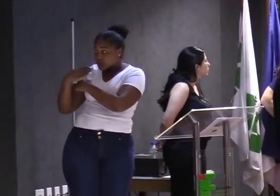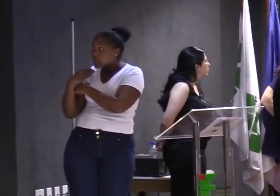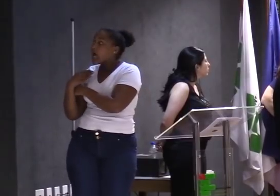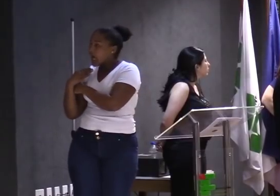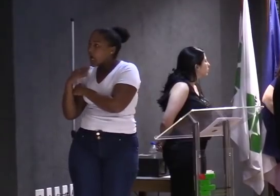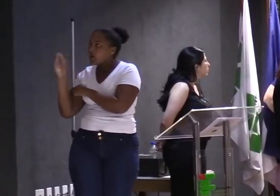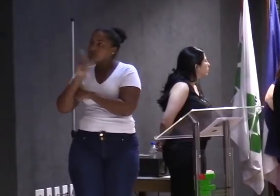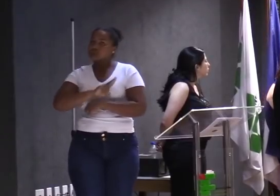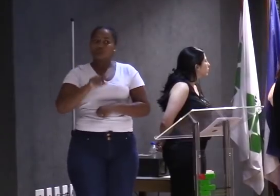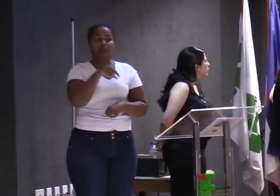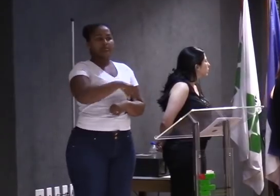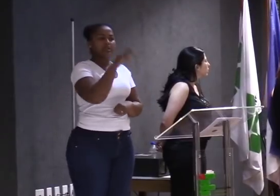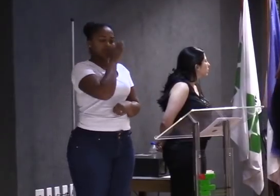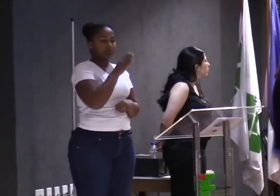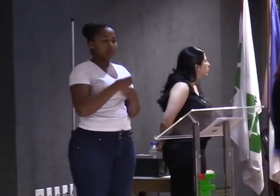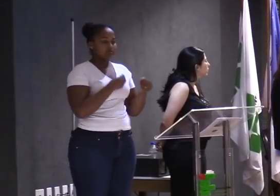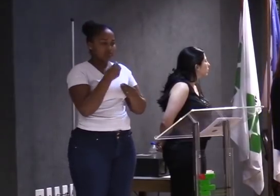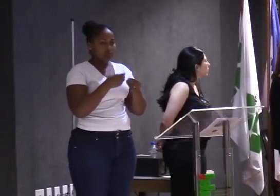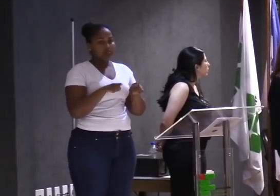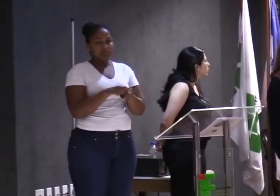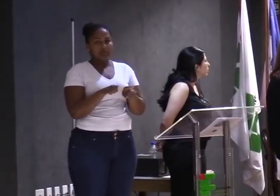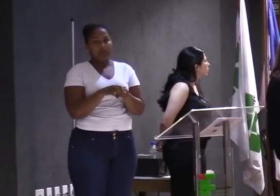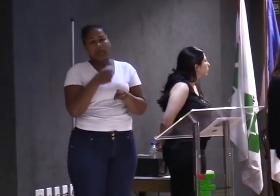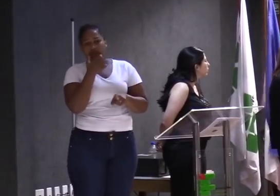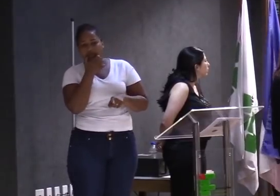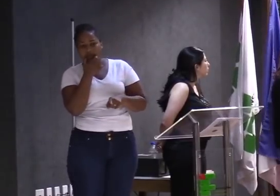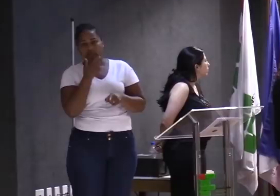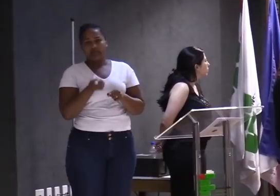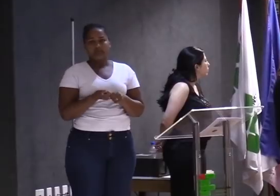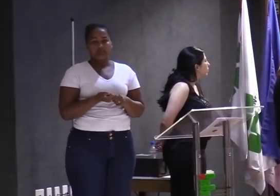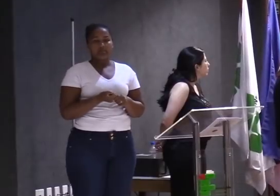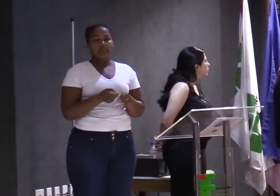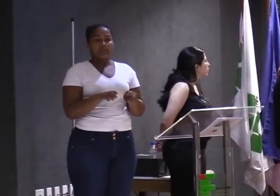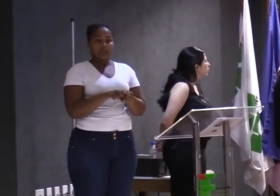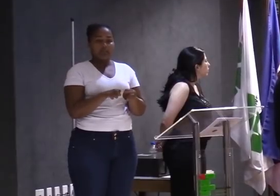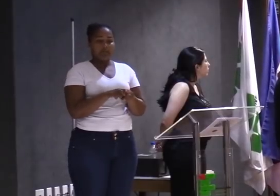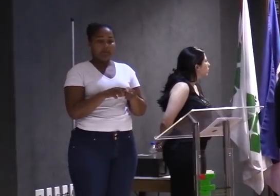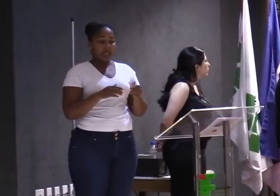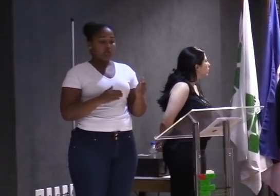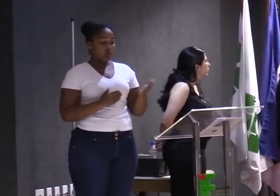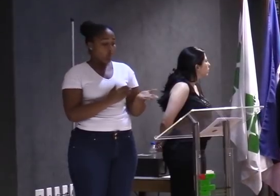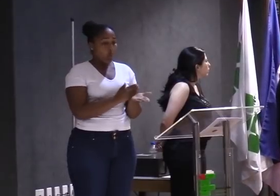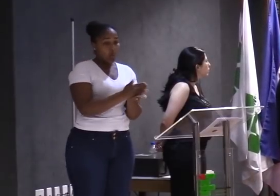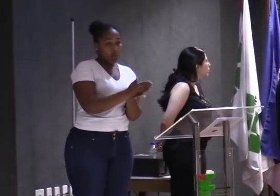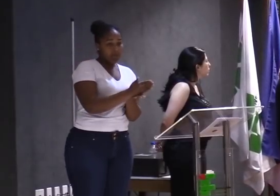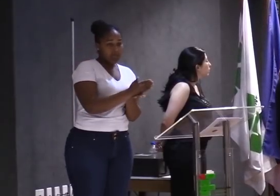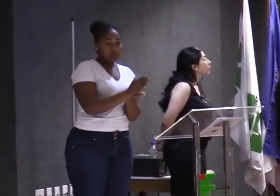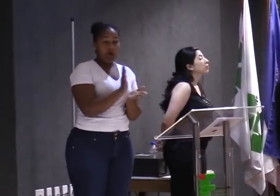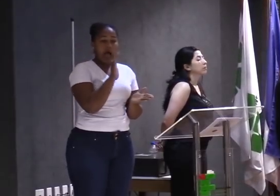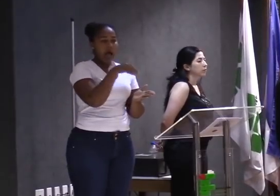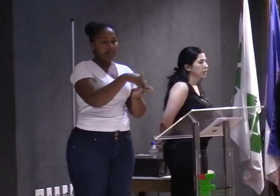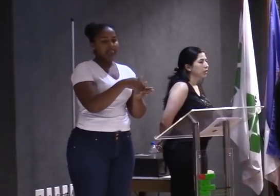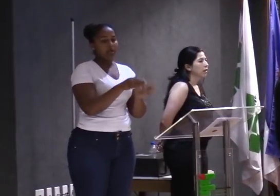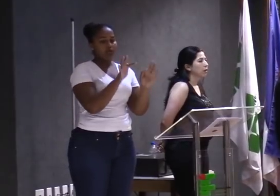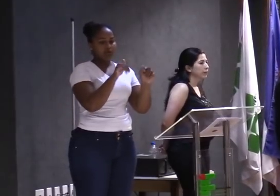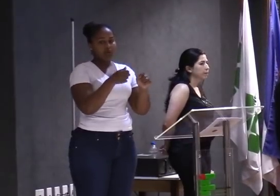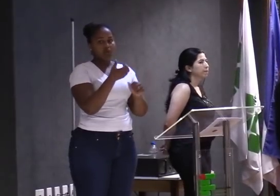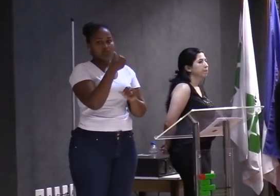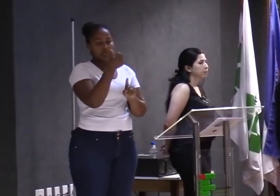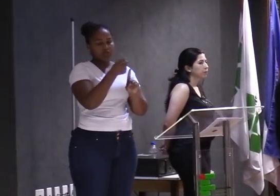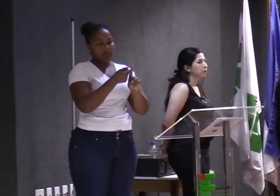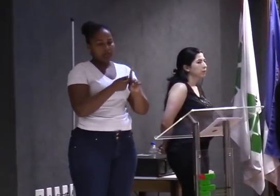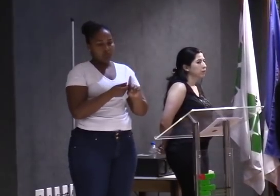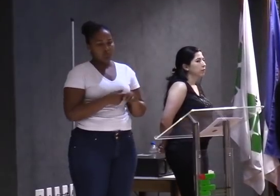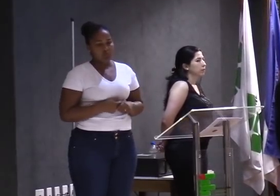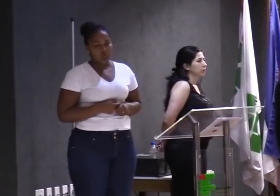desenvolvimento de sistemas, e nós conseguimos que o inglês estivesse presente desde o primeiro período até o quinto ou sexto período. E aí teve